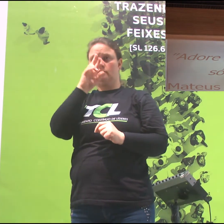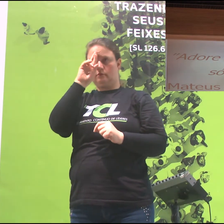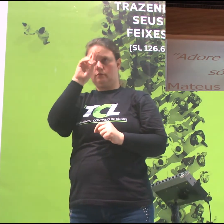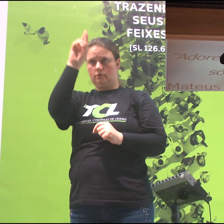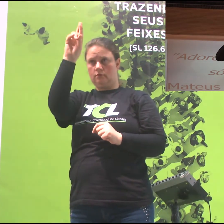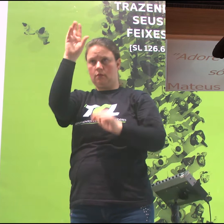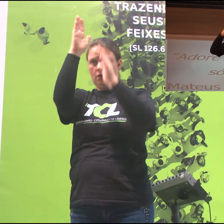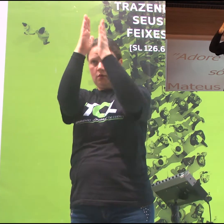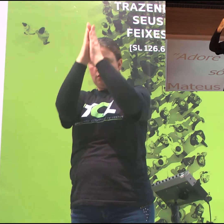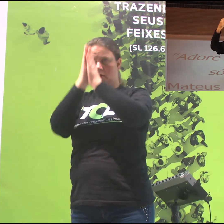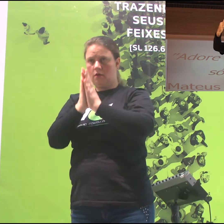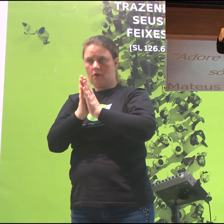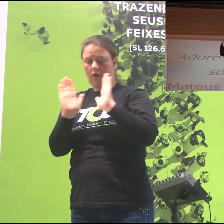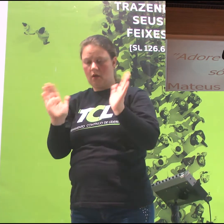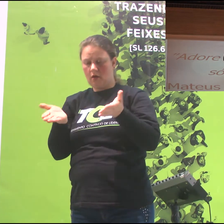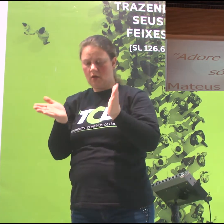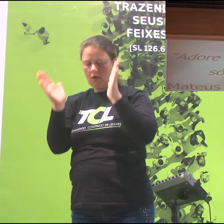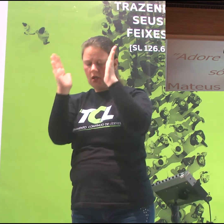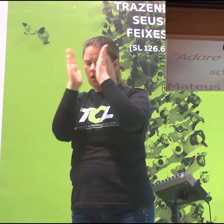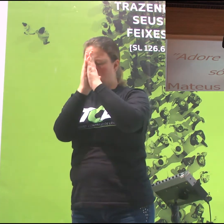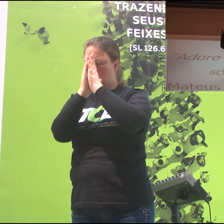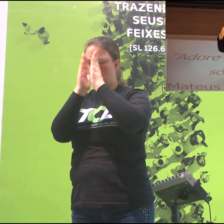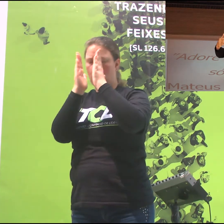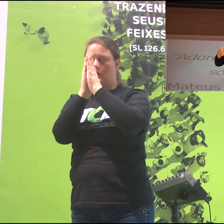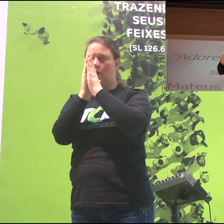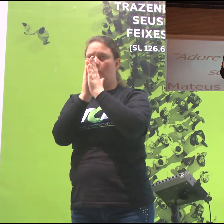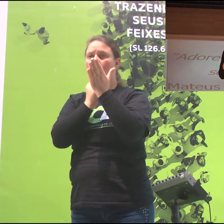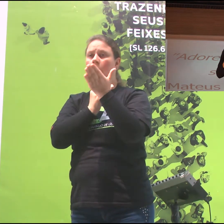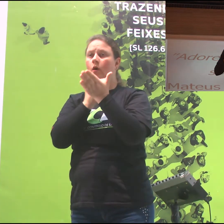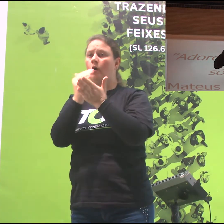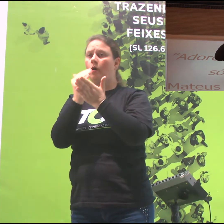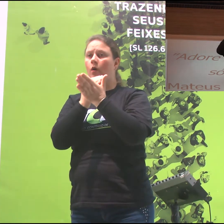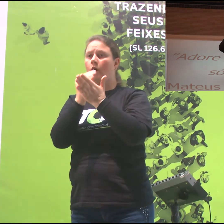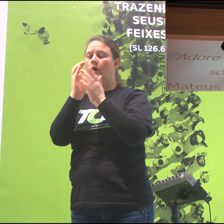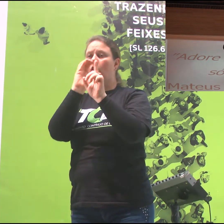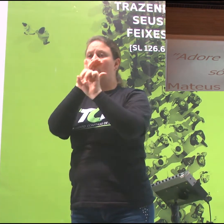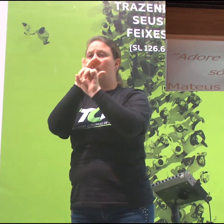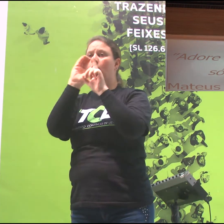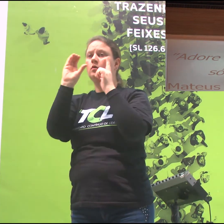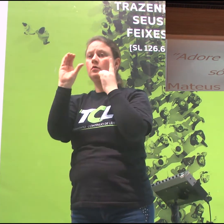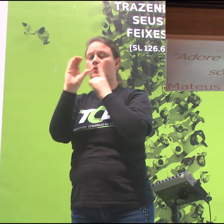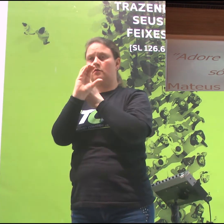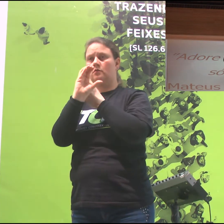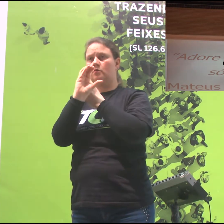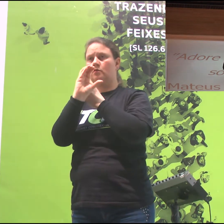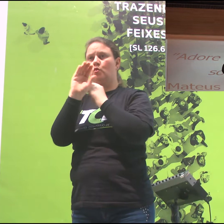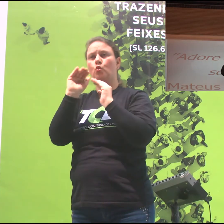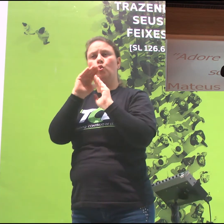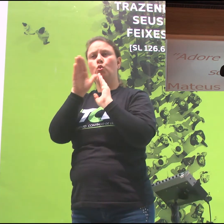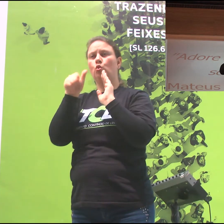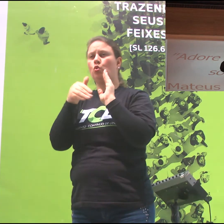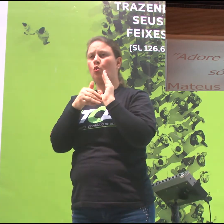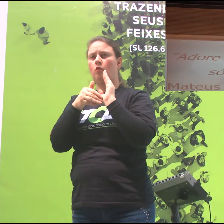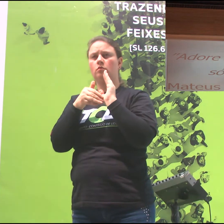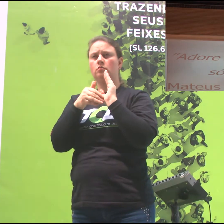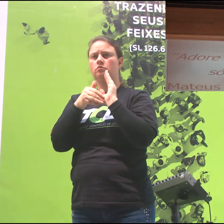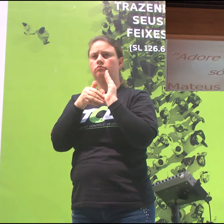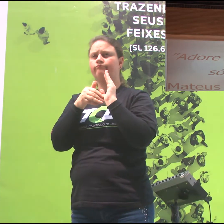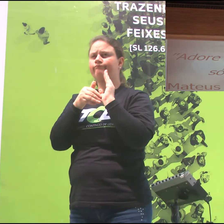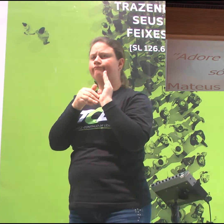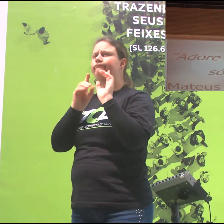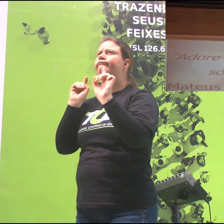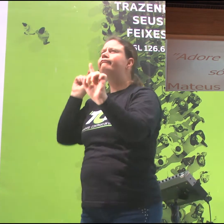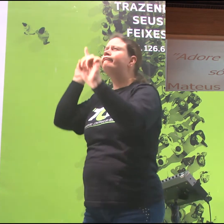adoração diz: vamos orar agora e vamos começar a nossa reunião. A partir desse momento, tudo que é feito aponta